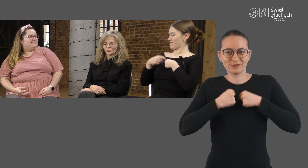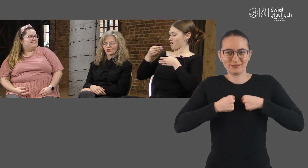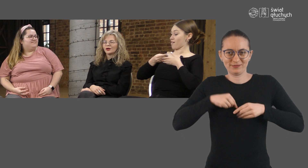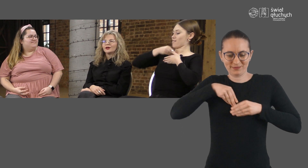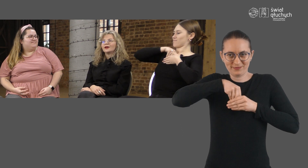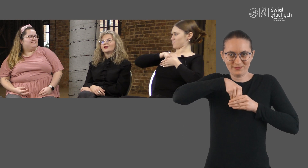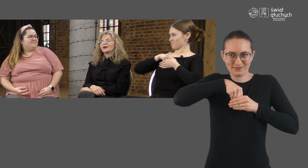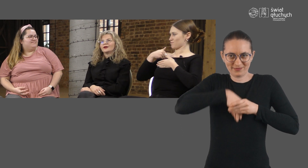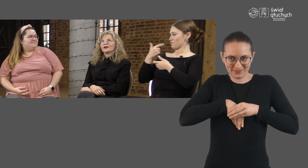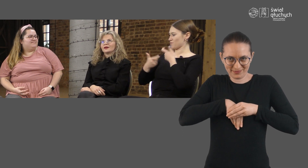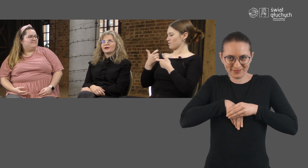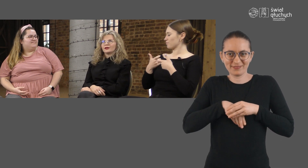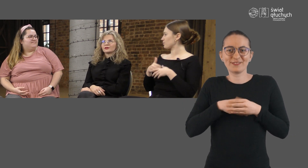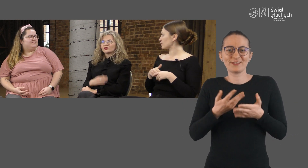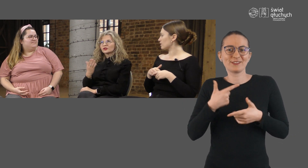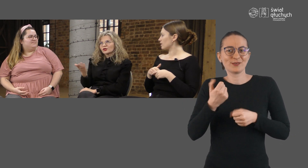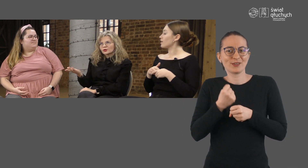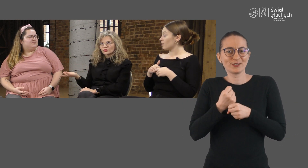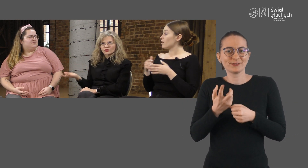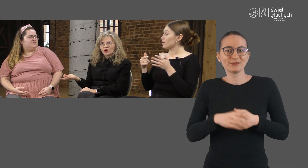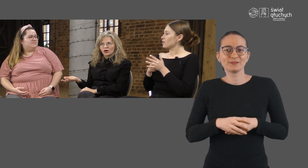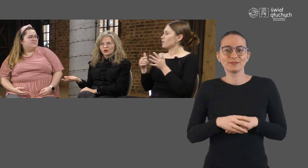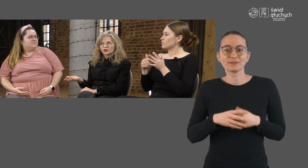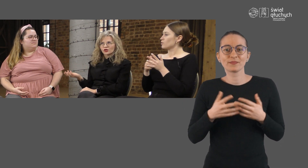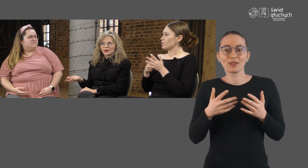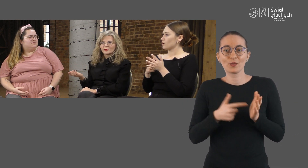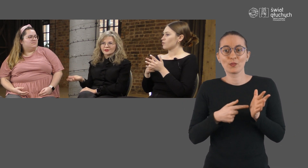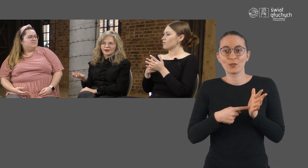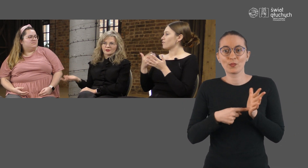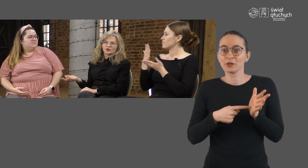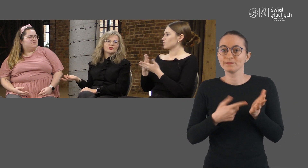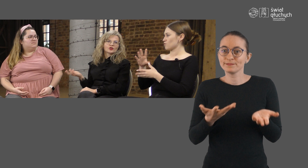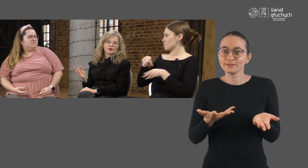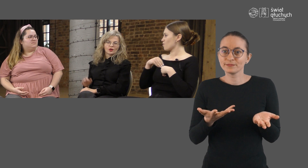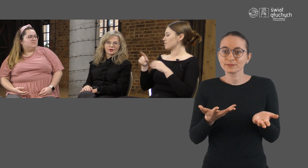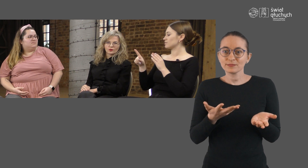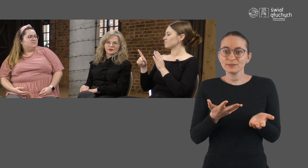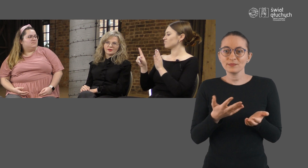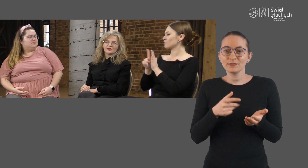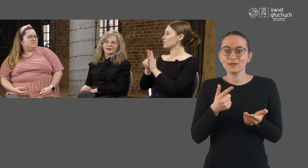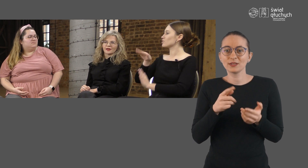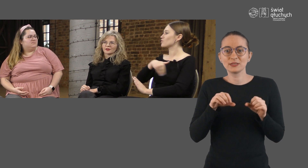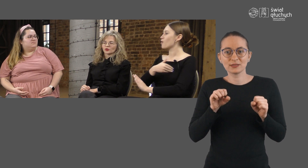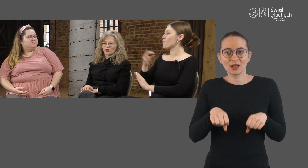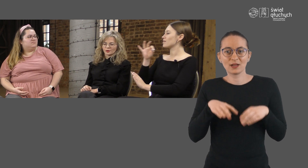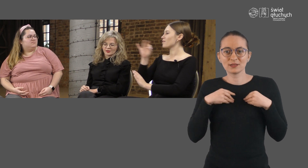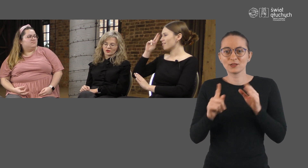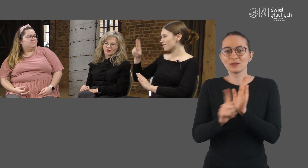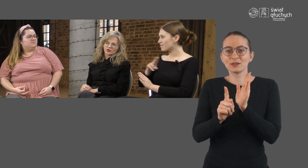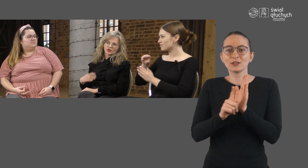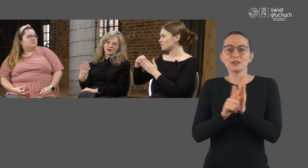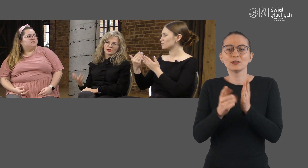koszulką się nosiło. No i właśnie opcją była tylko szkoła specjalna, gdzieś 50 km z internatem,